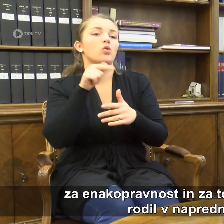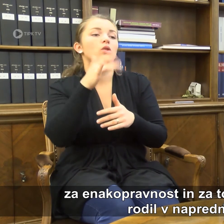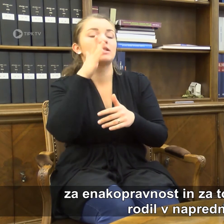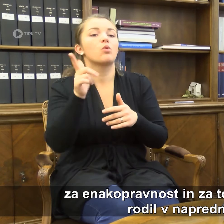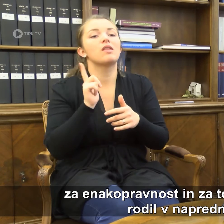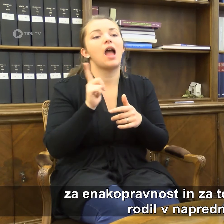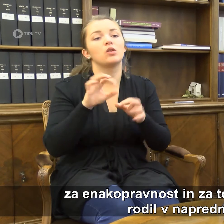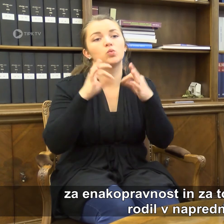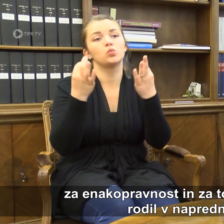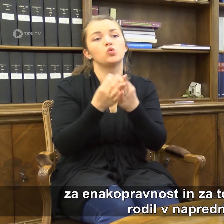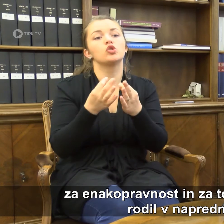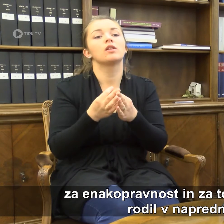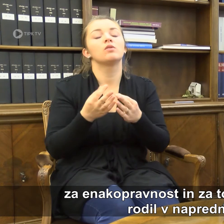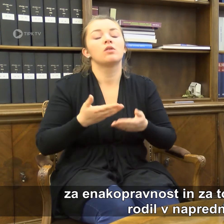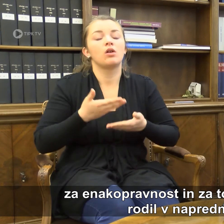skupnost.